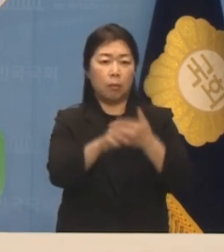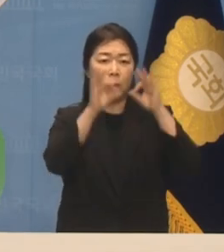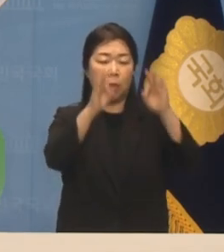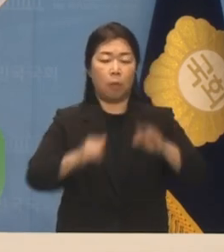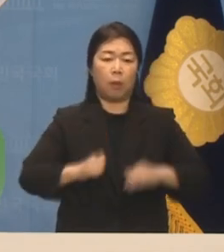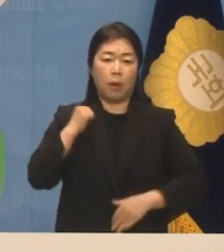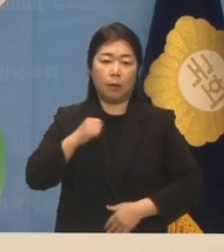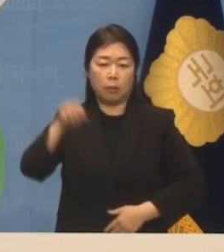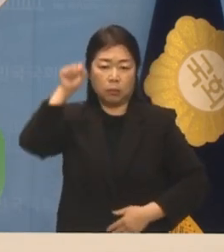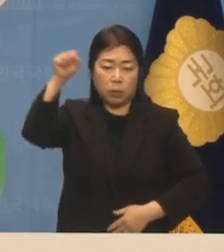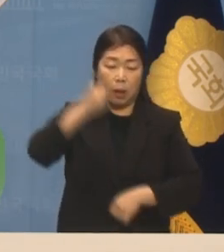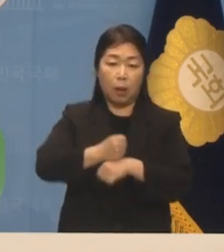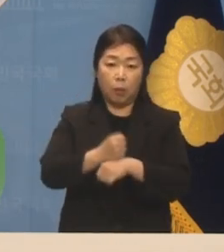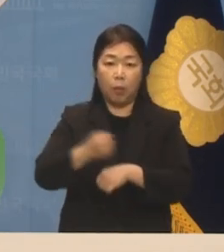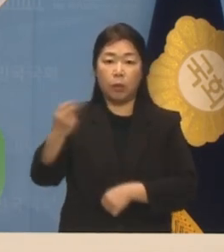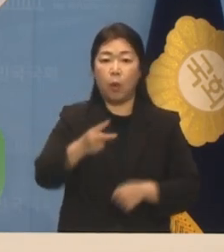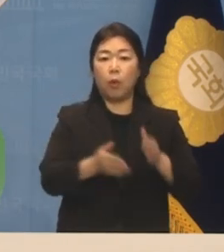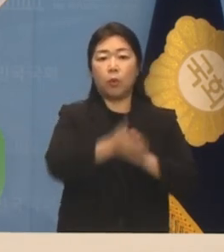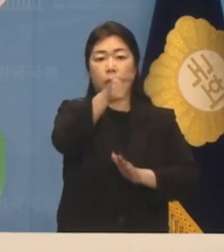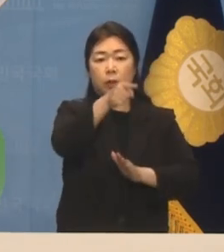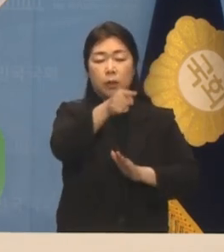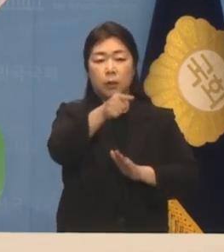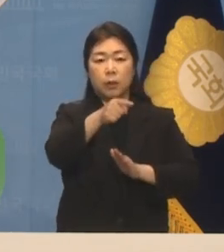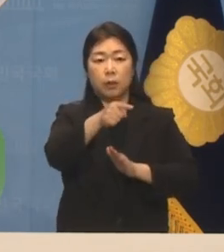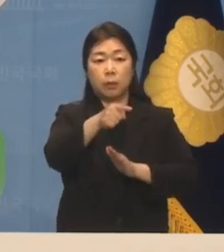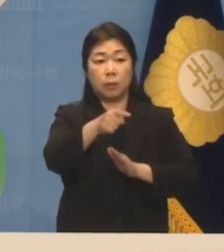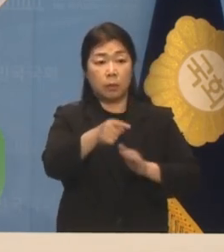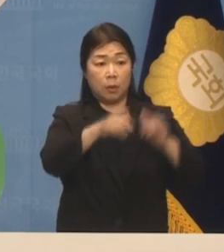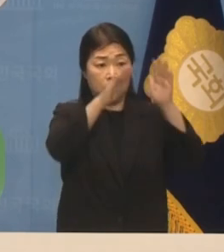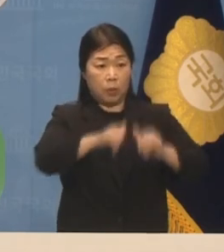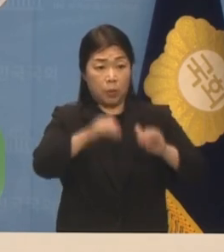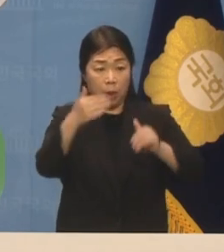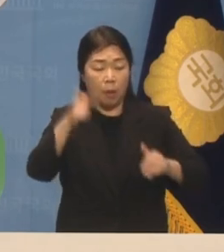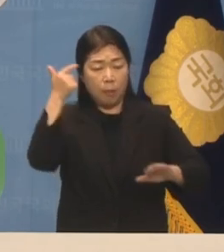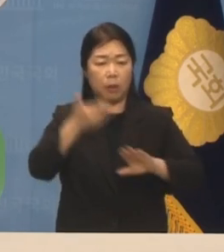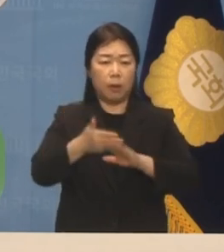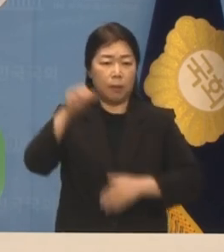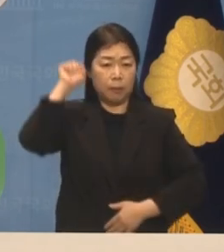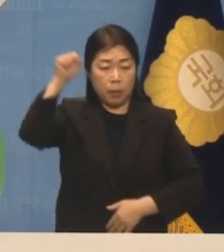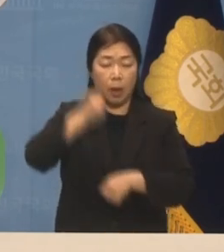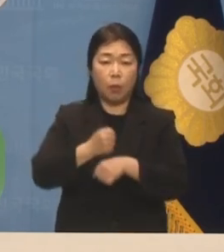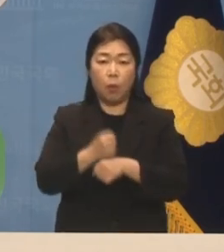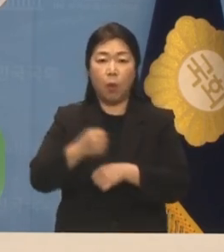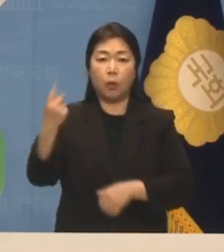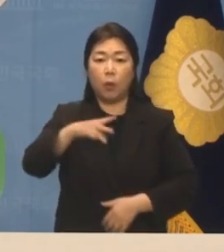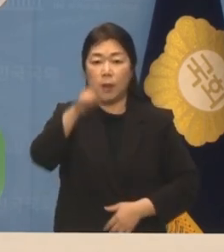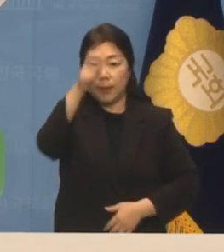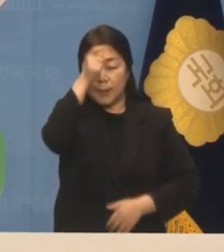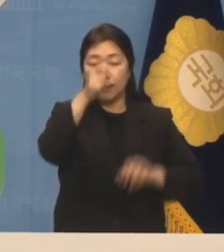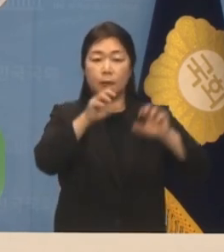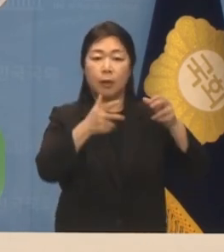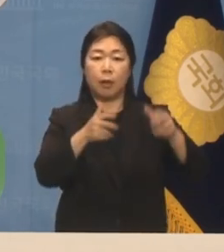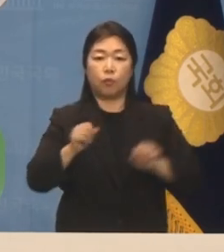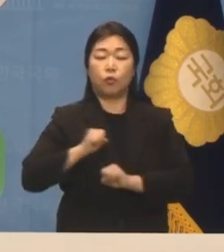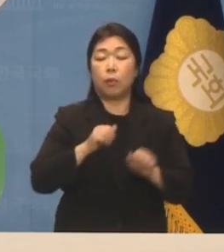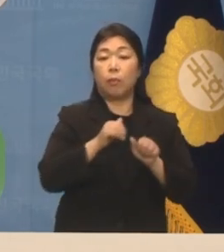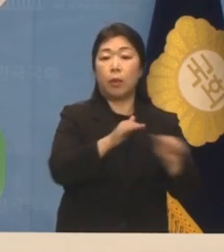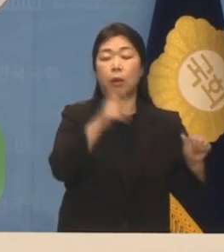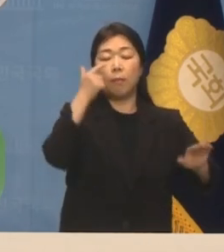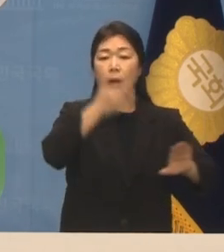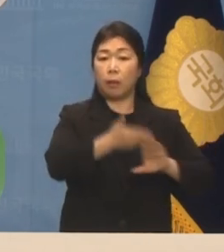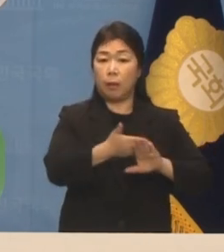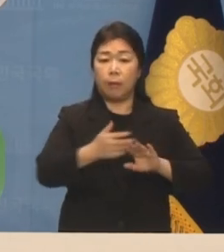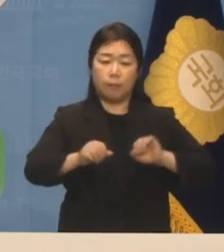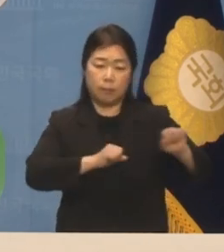철거싸움 현장에서, 이라크 파병 반대의 거리에서 대학의 민주화와 개혁을 위한 활동을